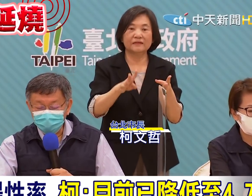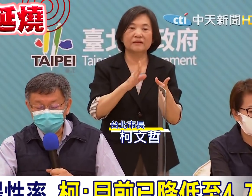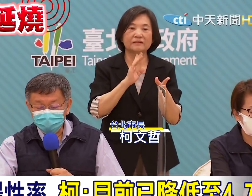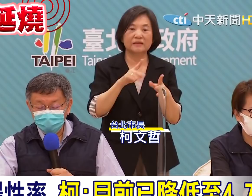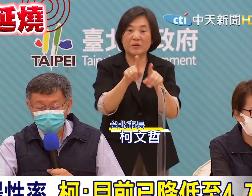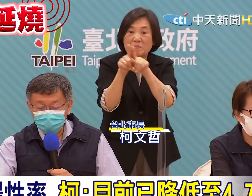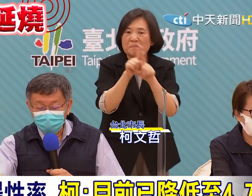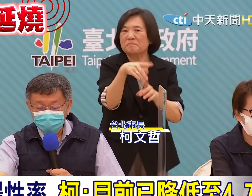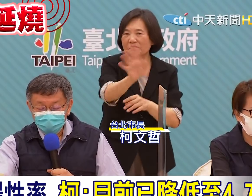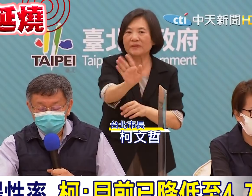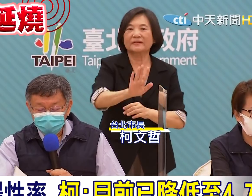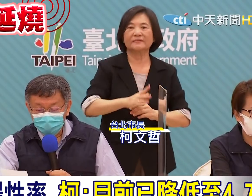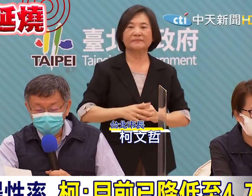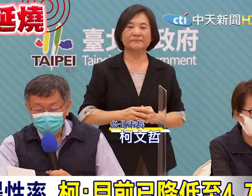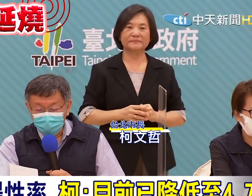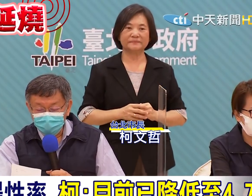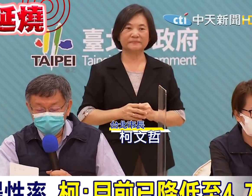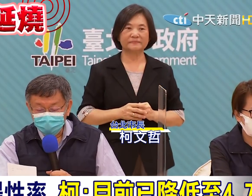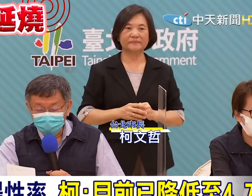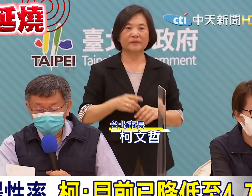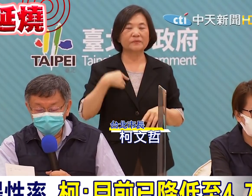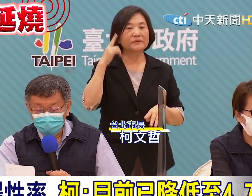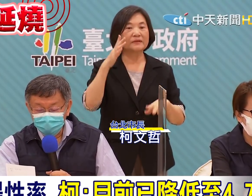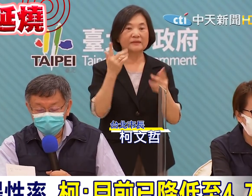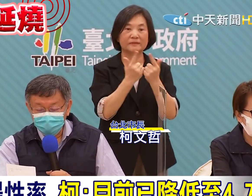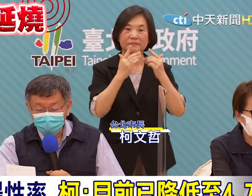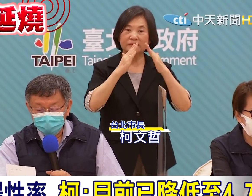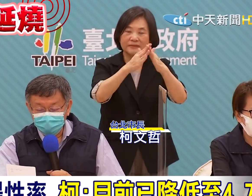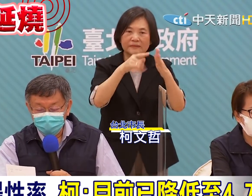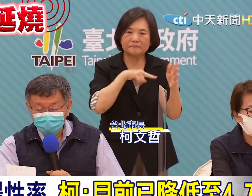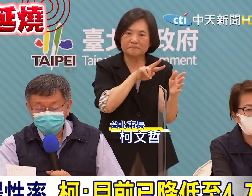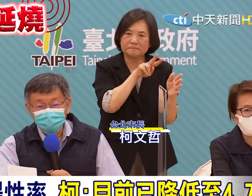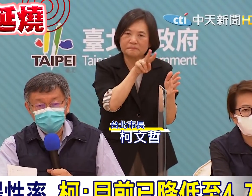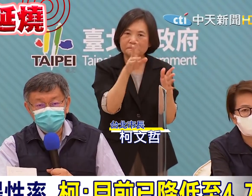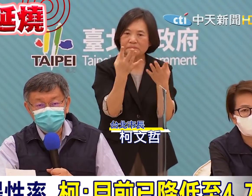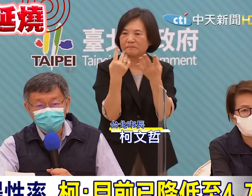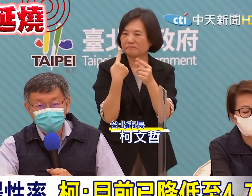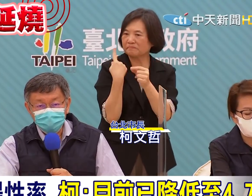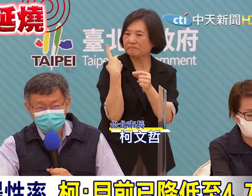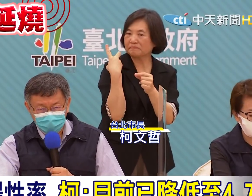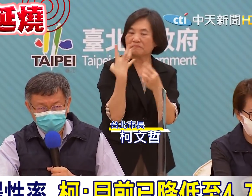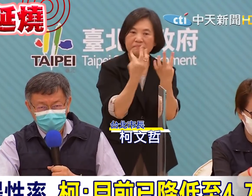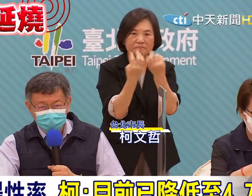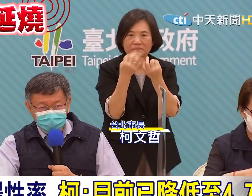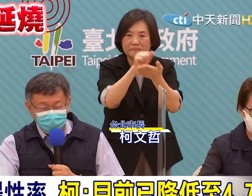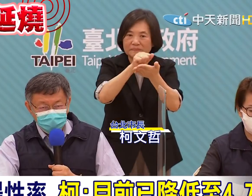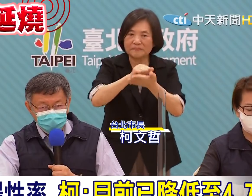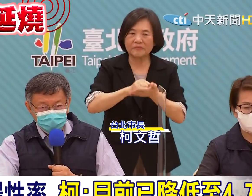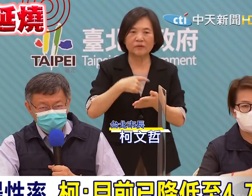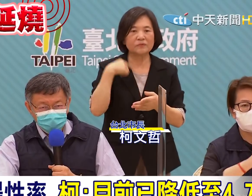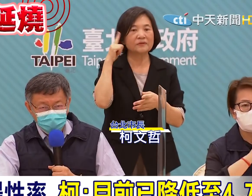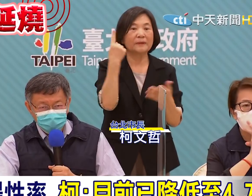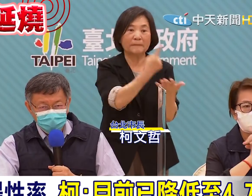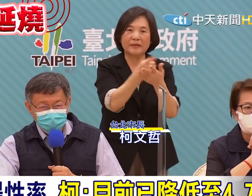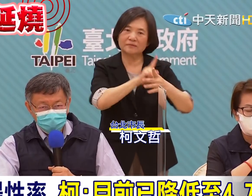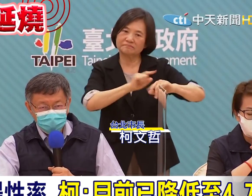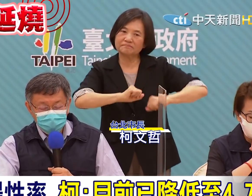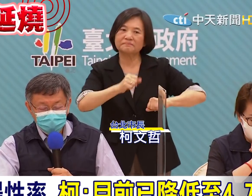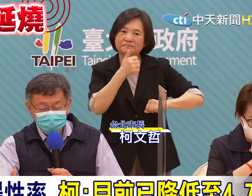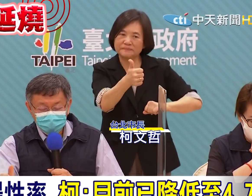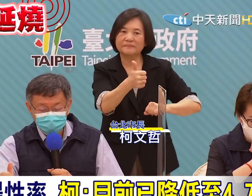的接触，你知道哈。从我们台北市的数据看起来，你知道，这疫情是可以靠国民自动自发